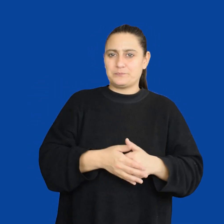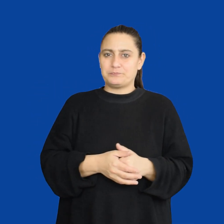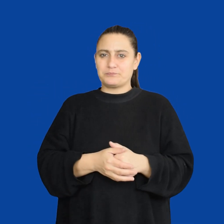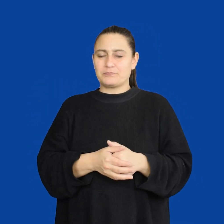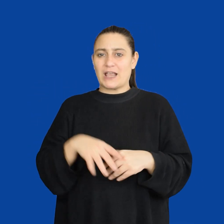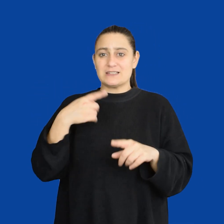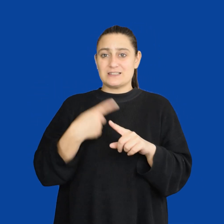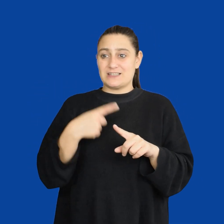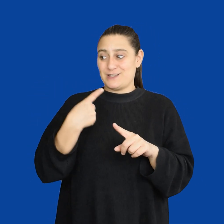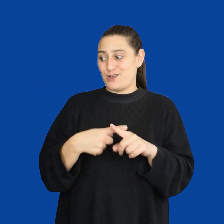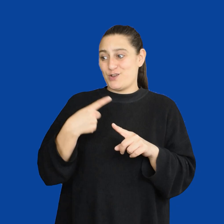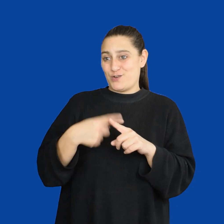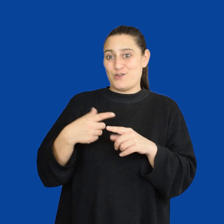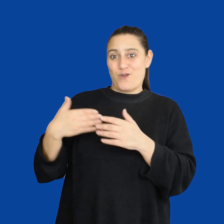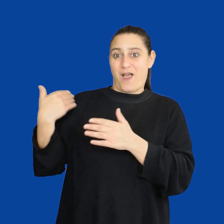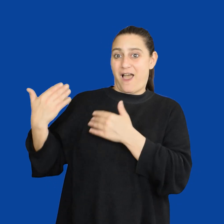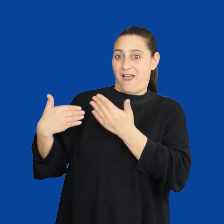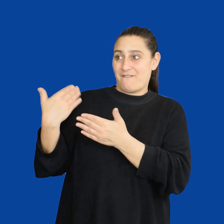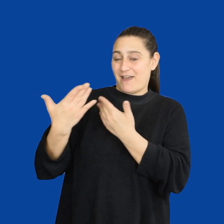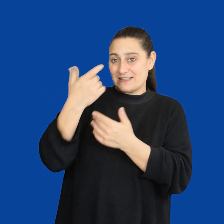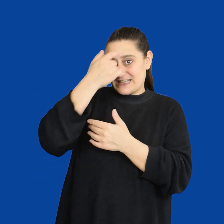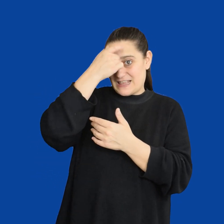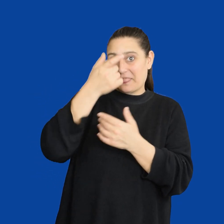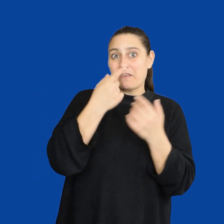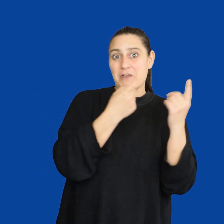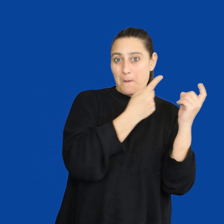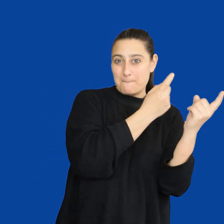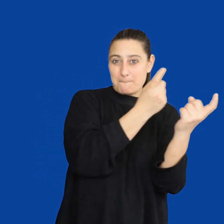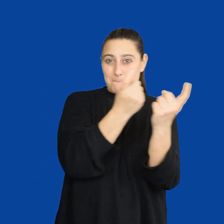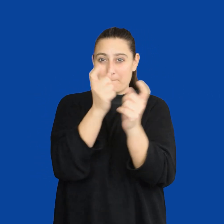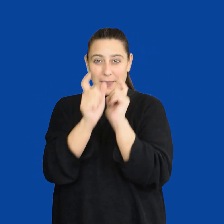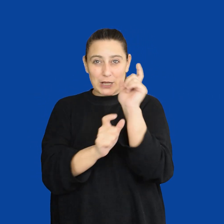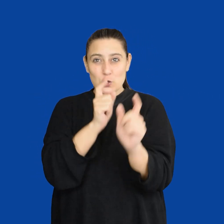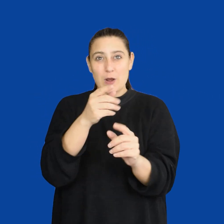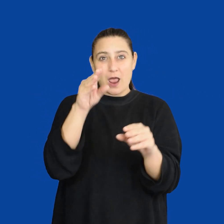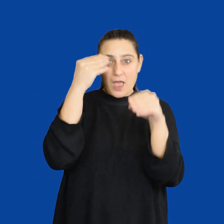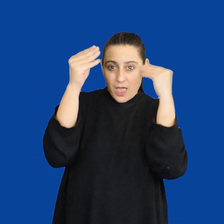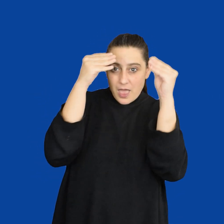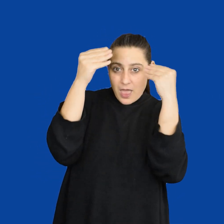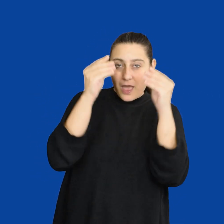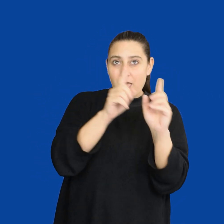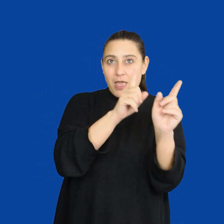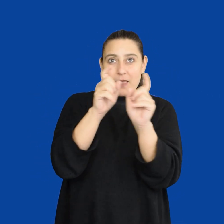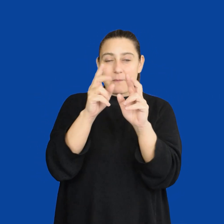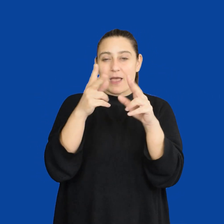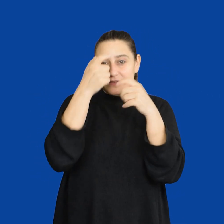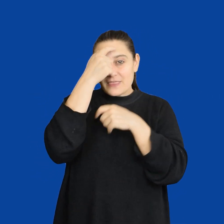En un siglo donde los avances científicos son adquiridos por las masas, la denominación de un grupo entero